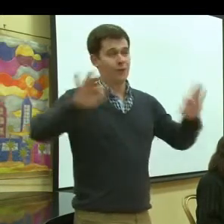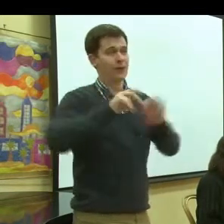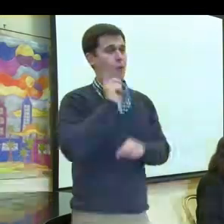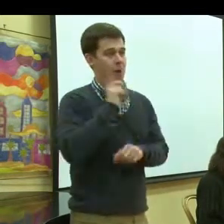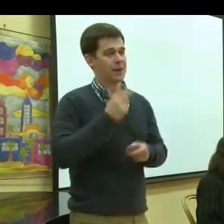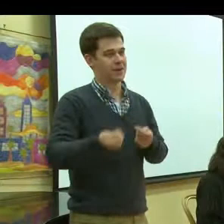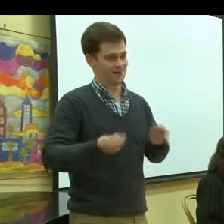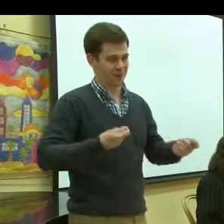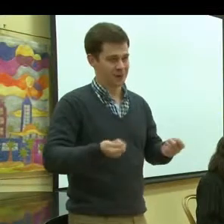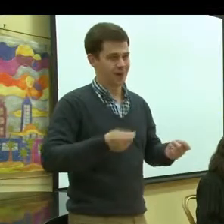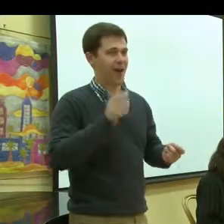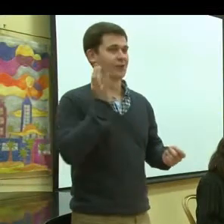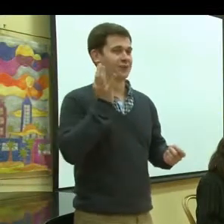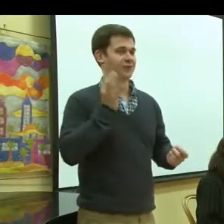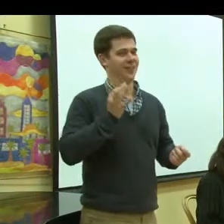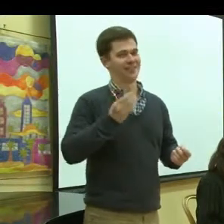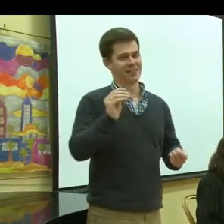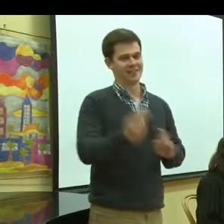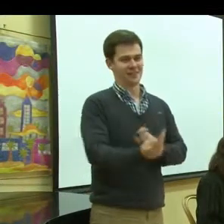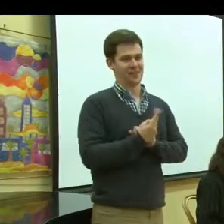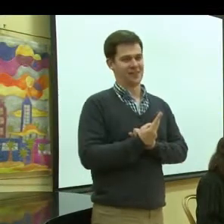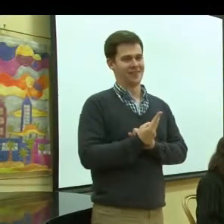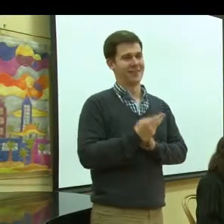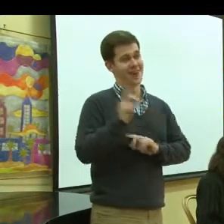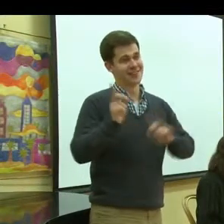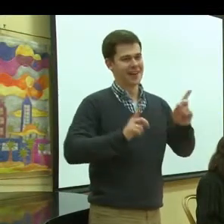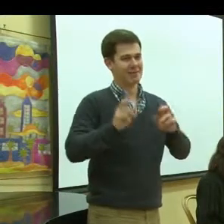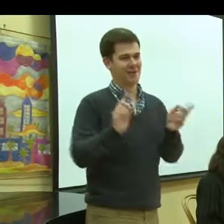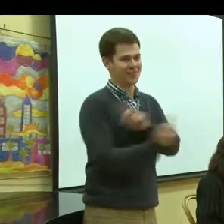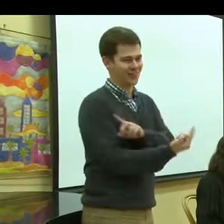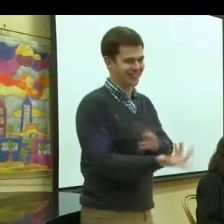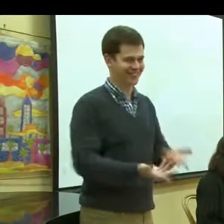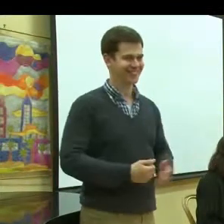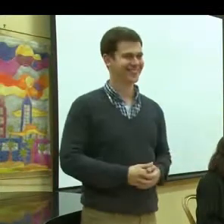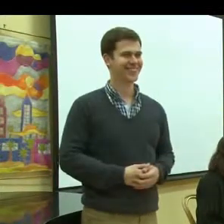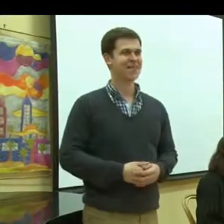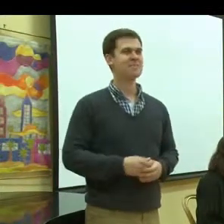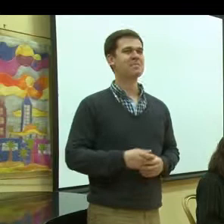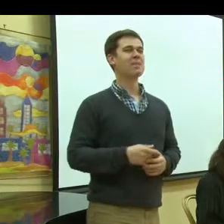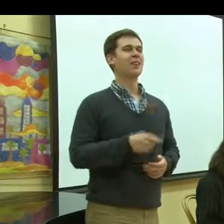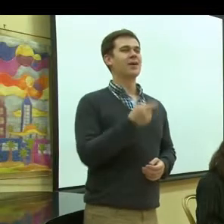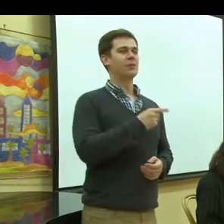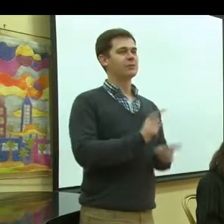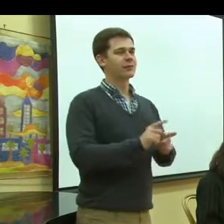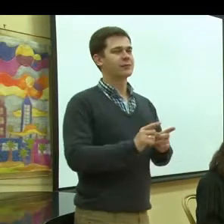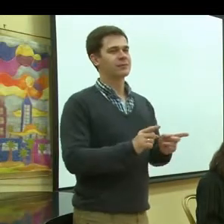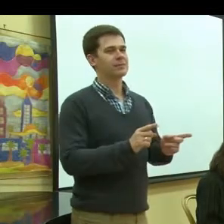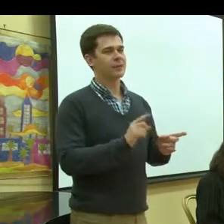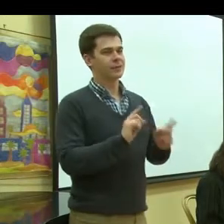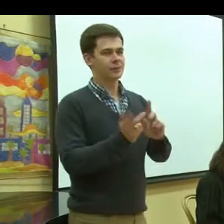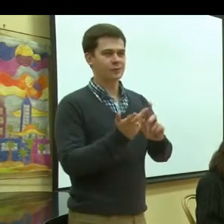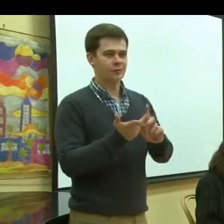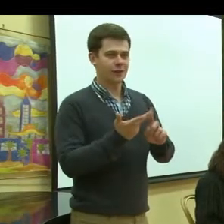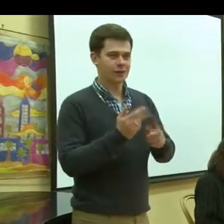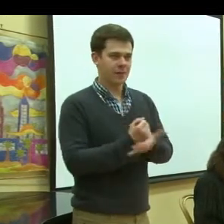cosa, los hombros i el brazo tiene que estar firme, porque esa es la única conexión que va a tener el baile. Bardzo ważna rzecz, to,